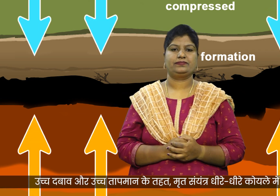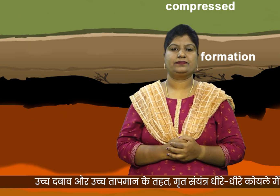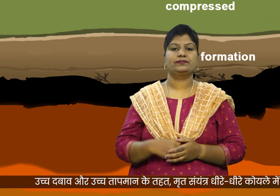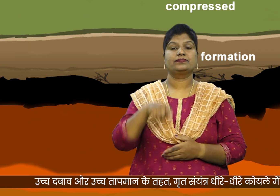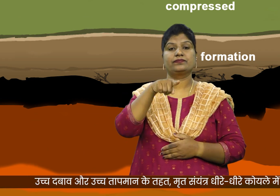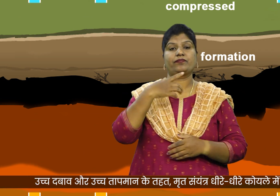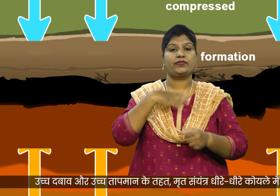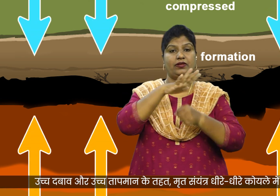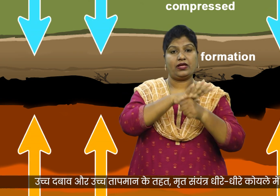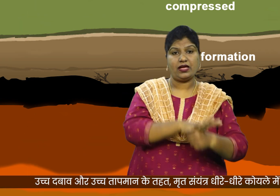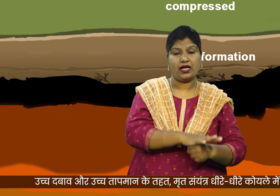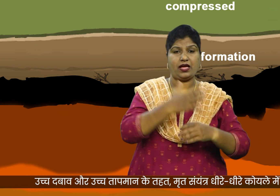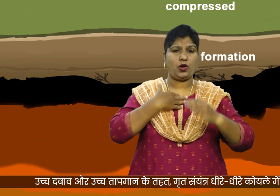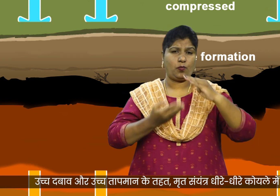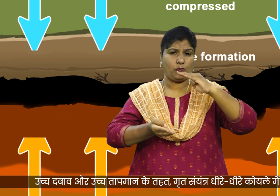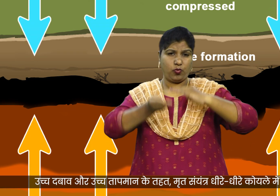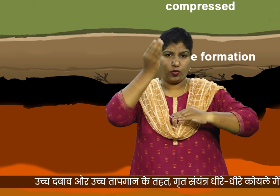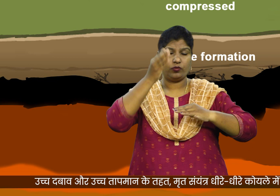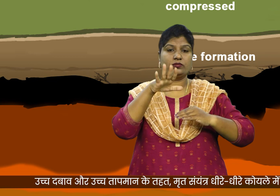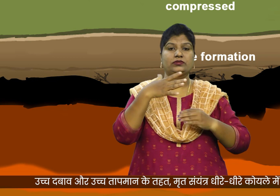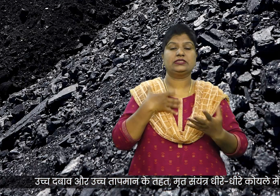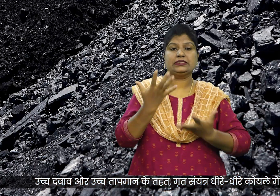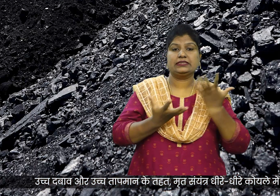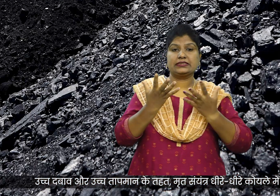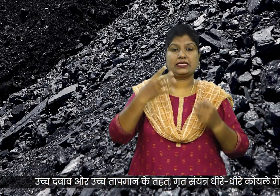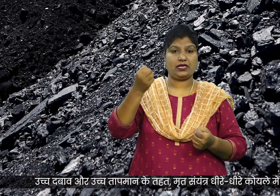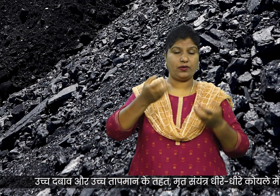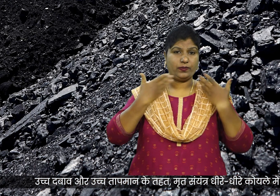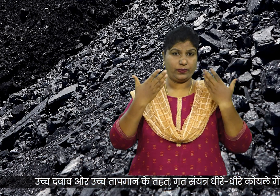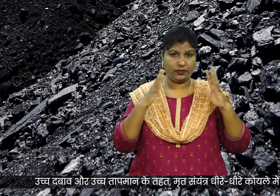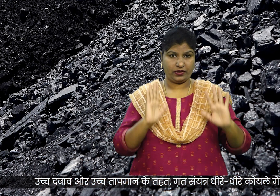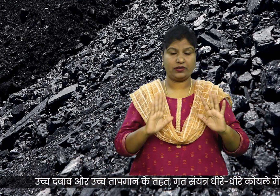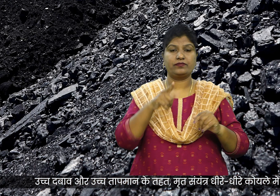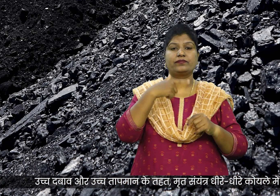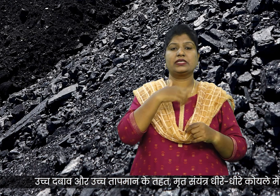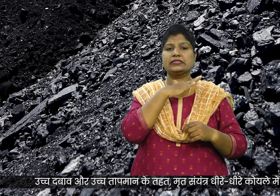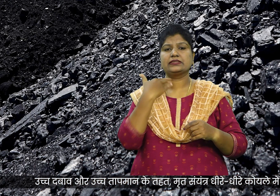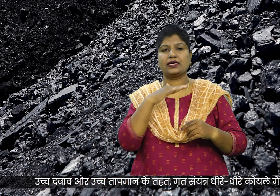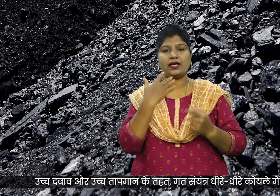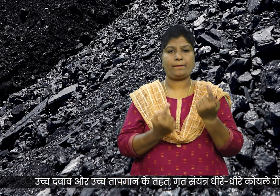उच्च दबाव और उच्च तापमान के तहत मृत संयंत्र धीरे धीरे कोयले में परिवर्तित हो